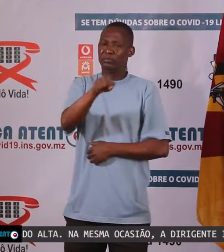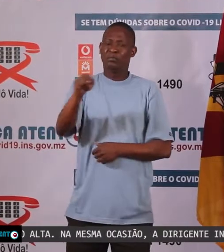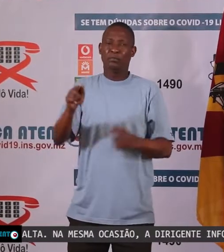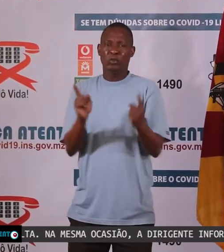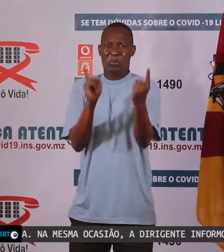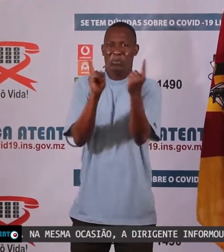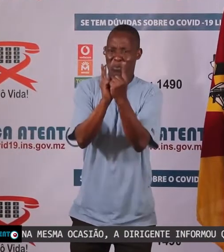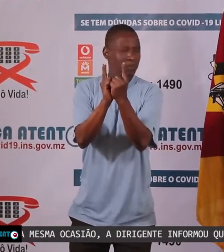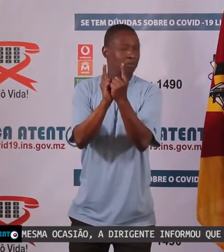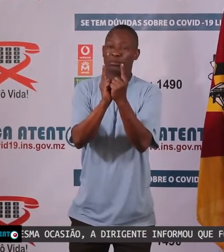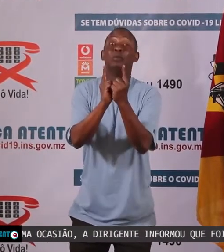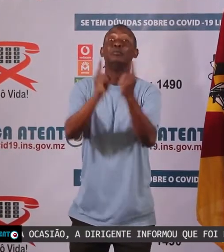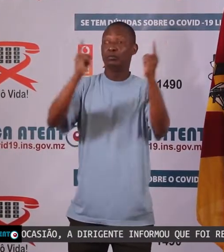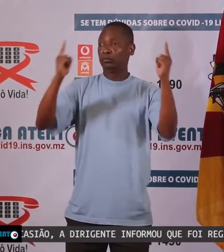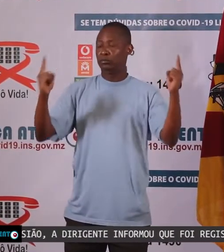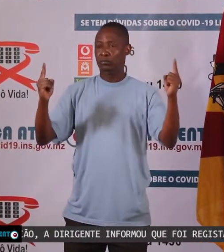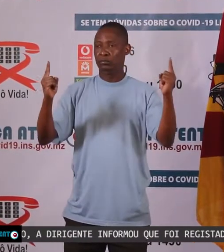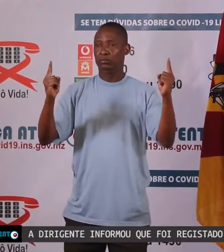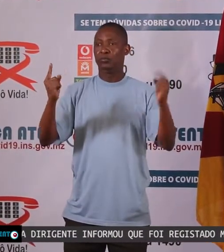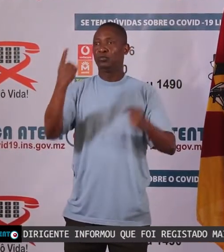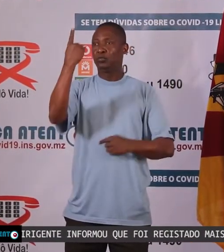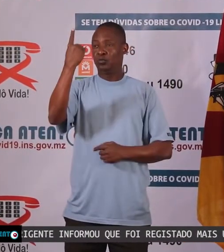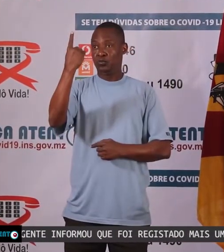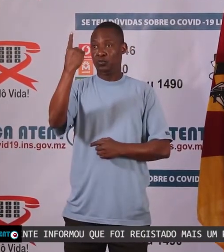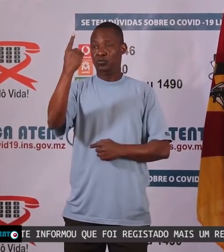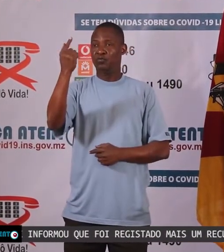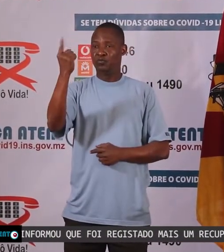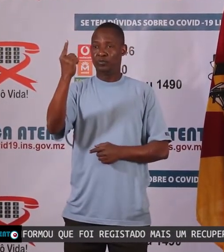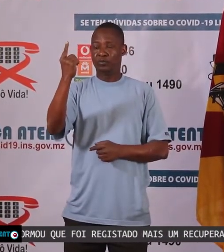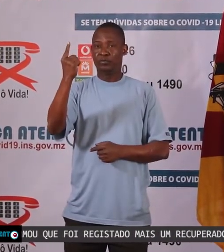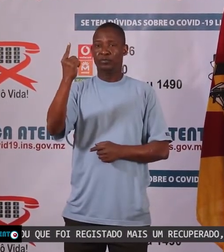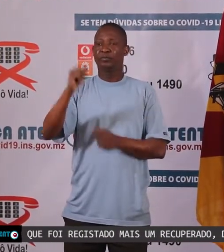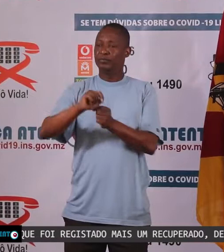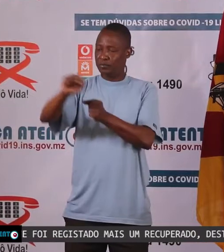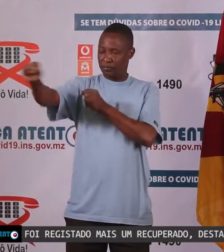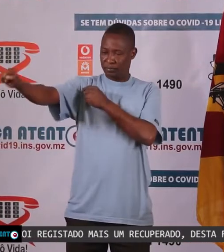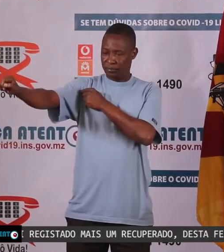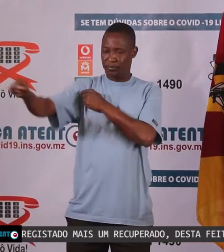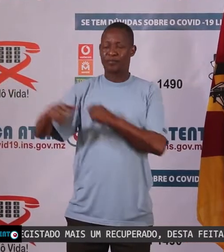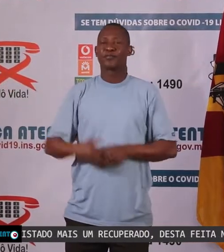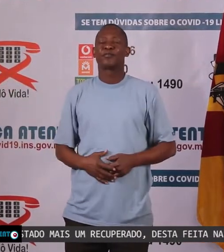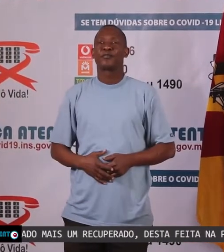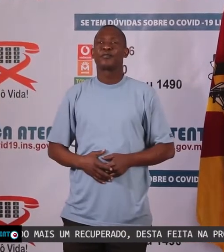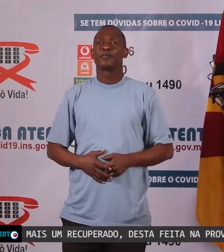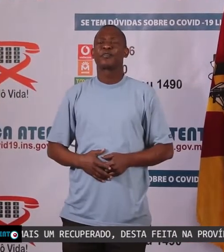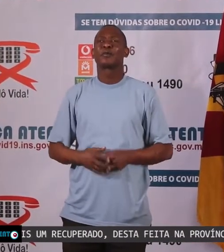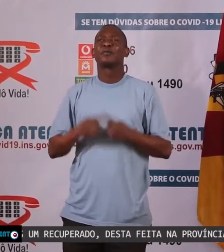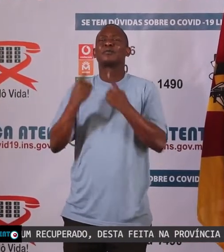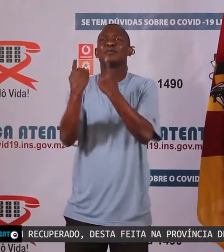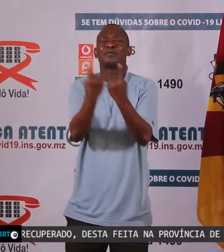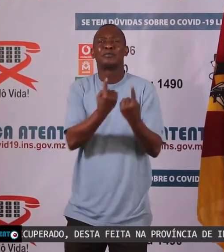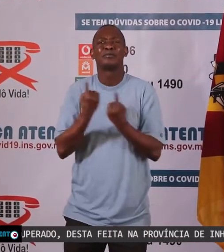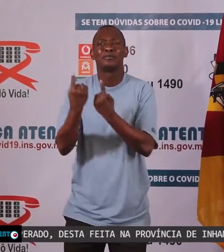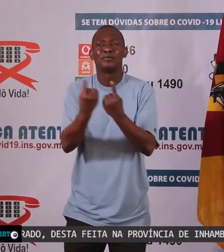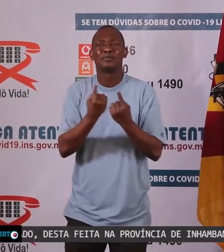de 1,5 metros. E como é que nós vamos em relação à situação epidemiológica? Gostaríamos